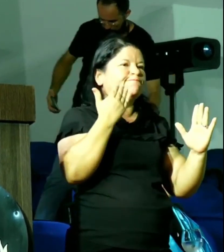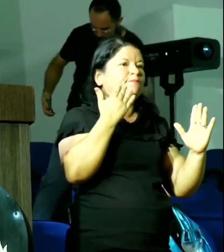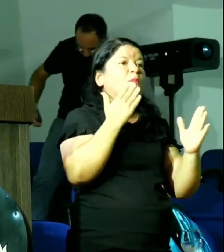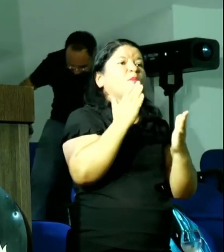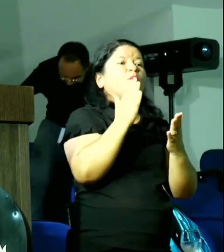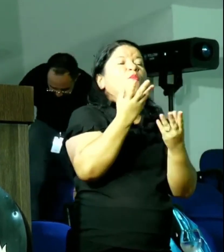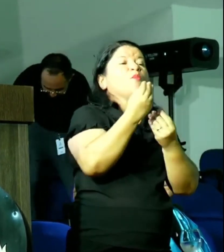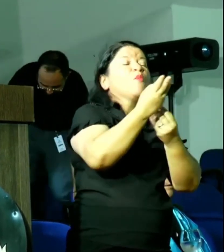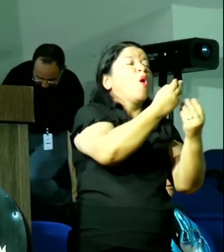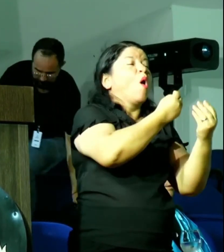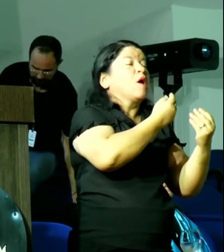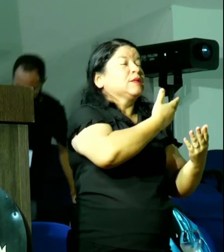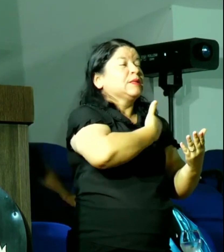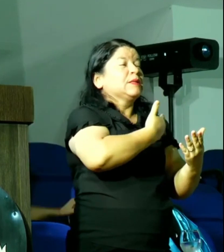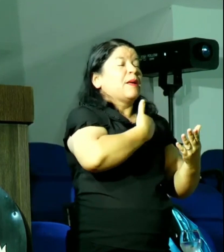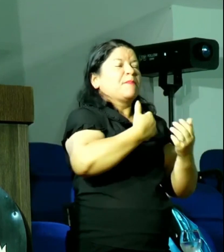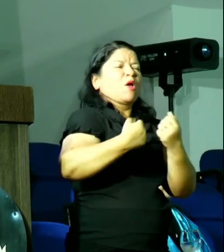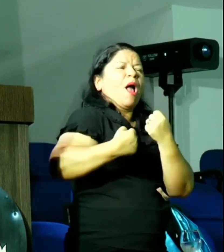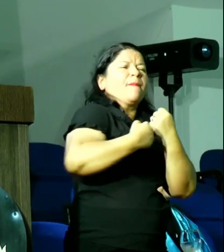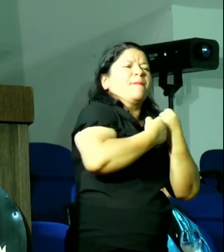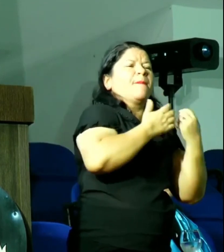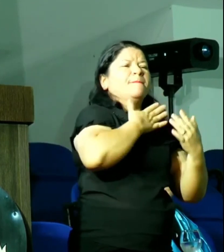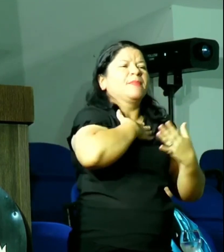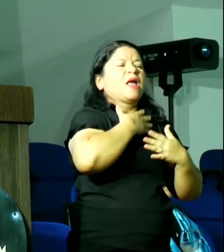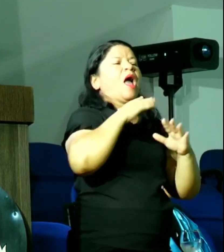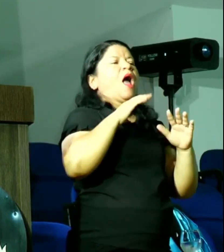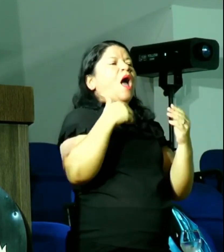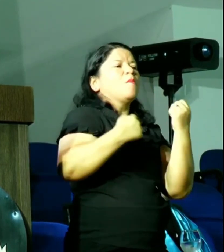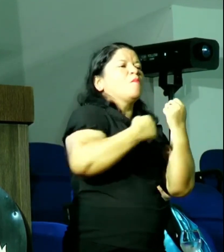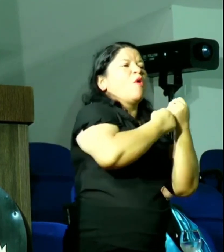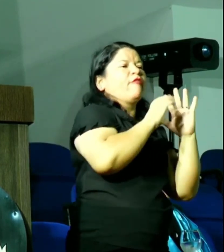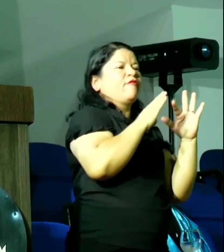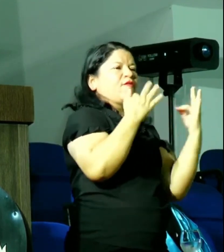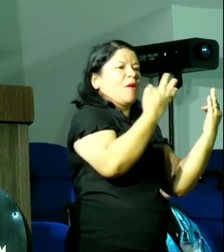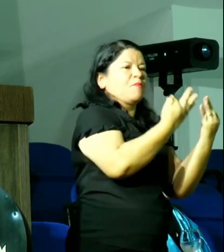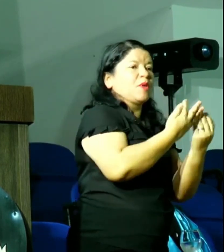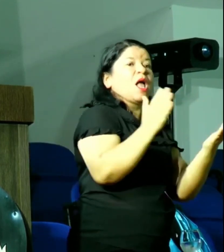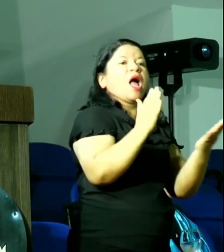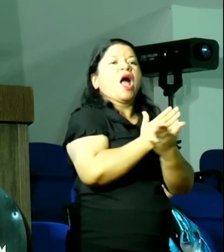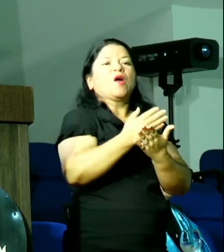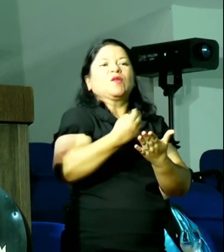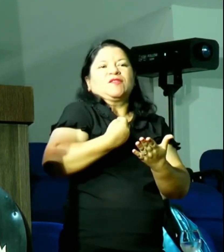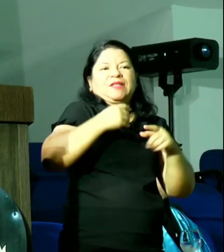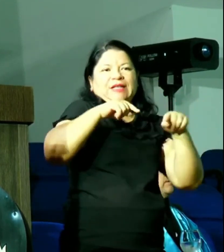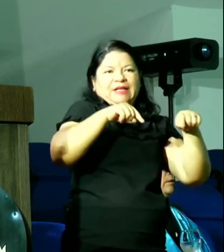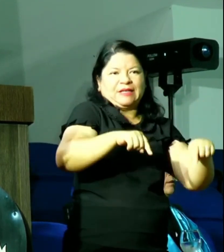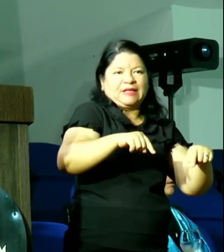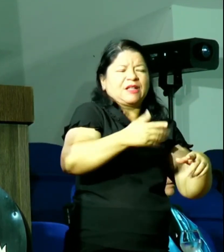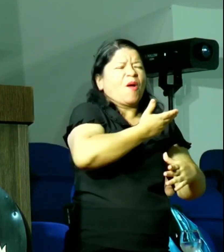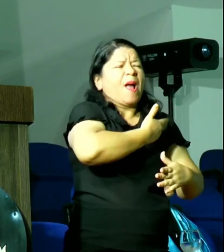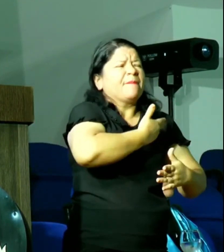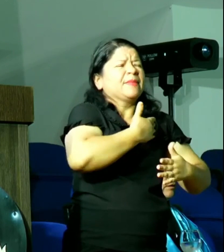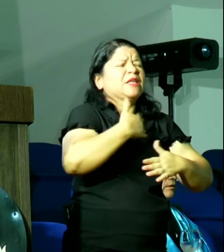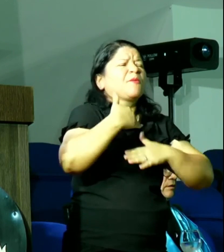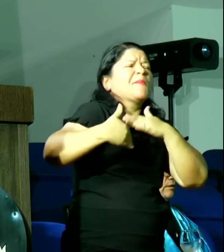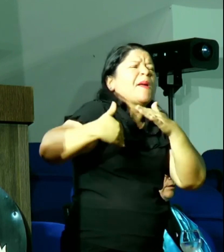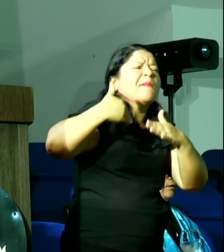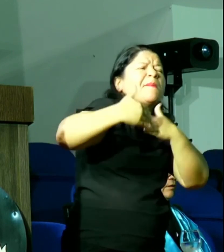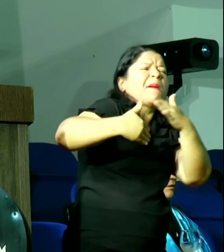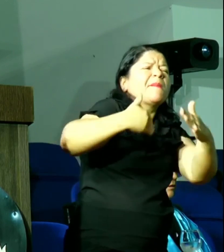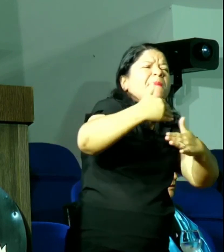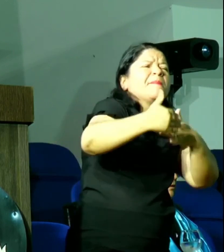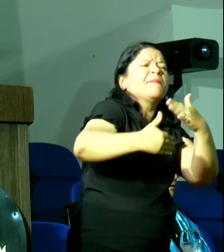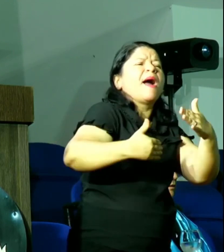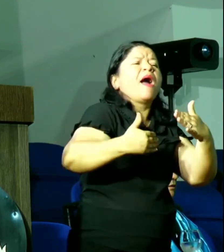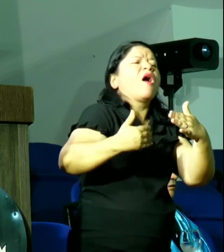amigos apoiaram a mim e a minha família. Alguns deles estão aqui. São amizades que construí